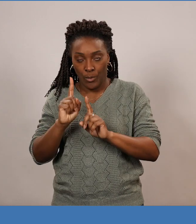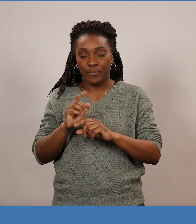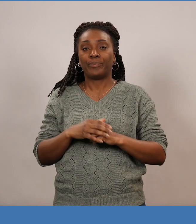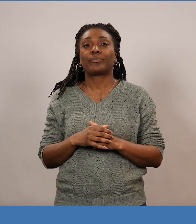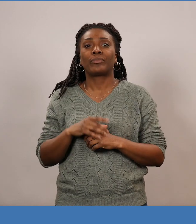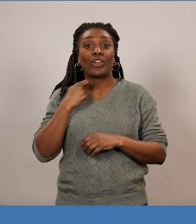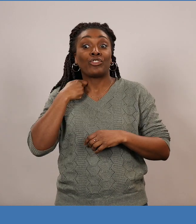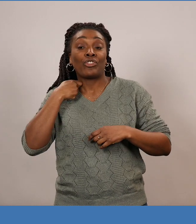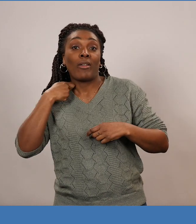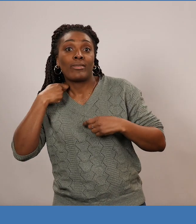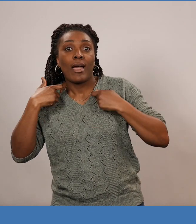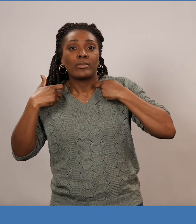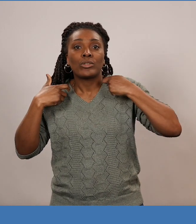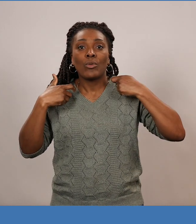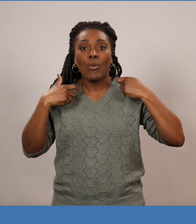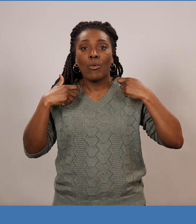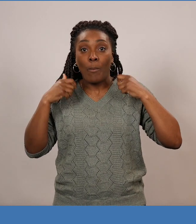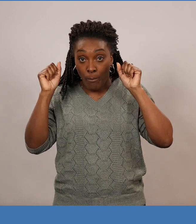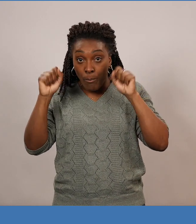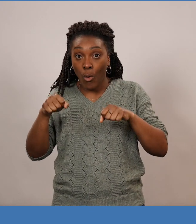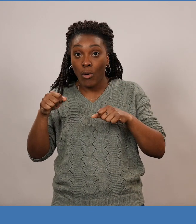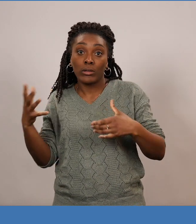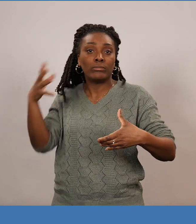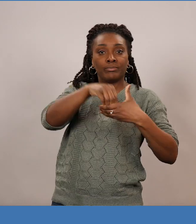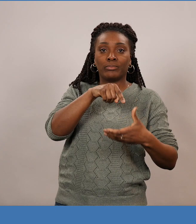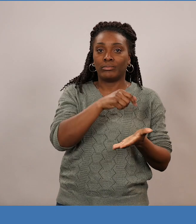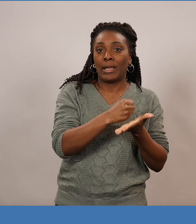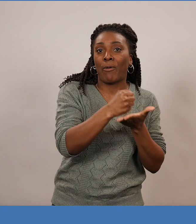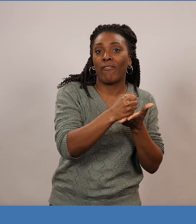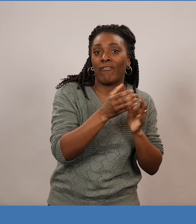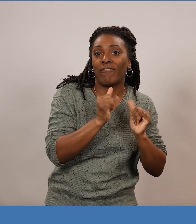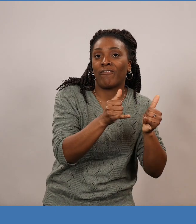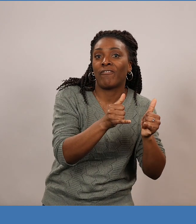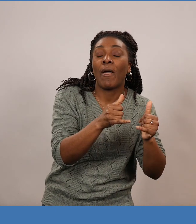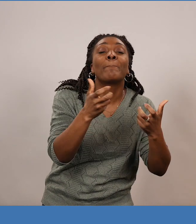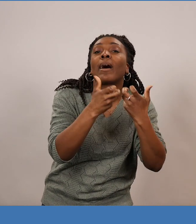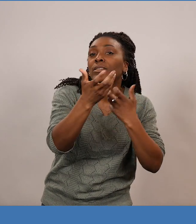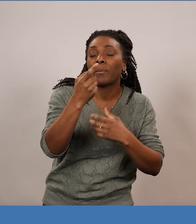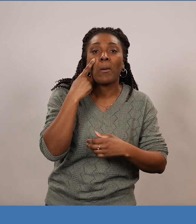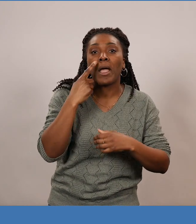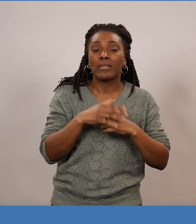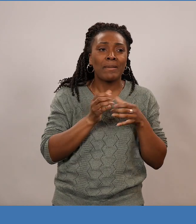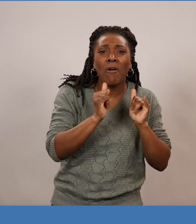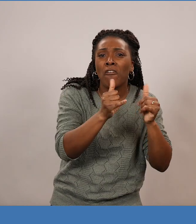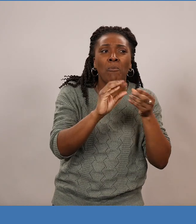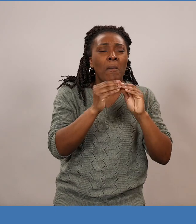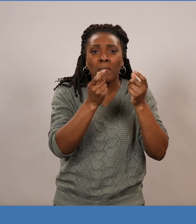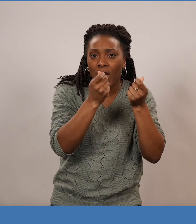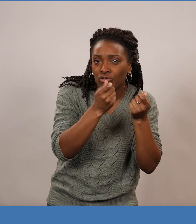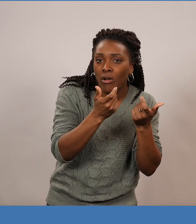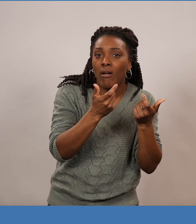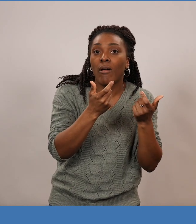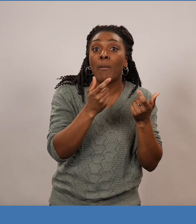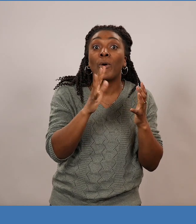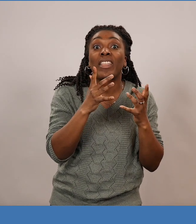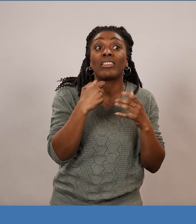tentation peut survenir au sein de l'épreuve. Par exemple, lorsque vous passez par une épreuve où vous avez des problèmes